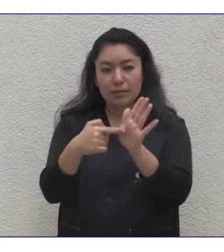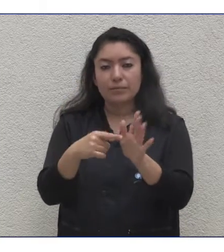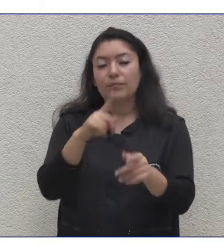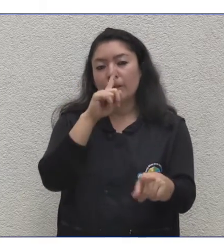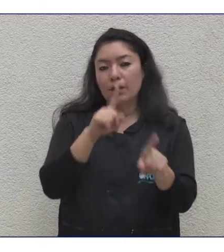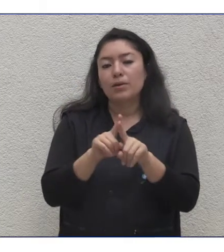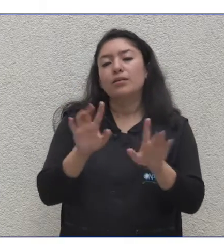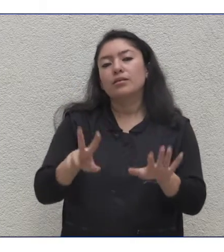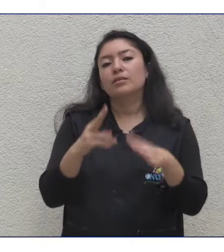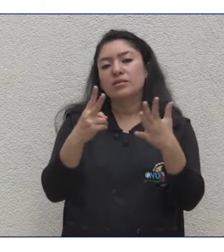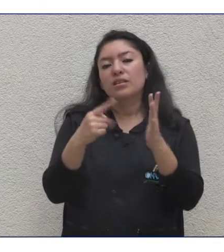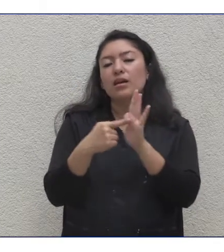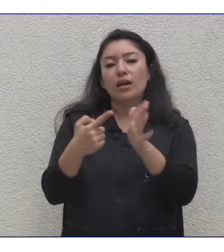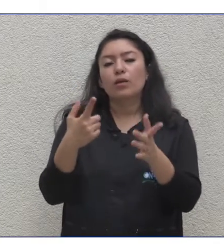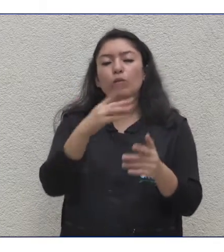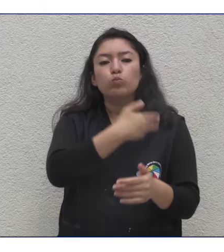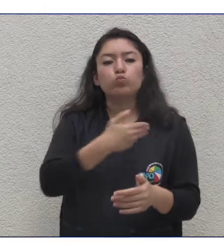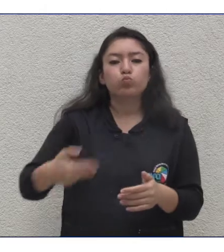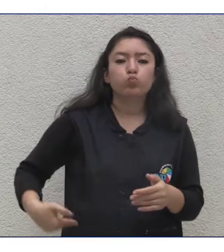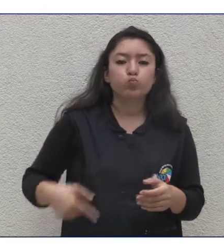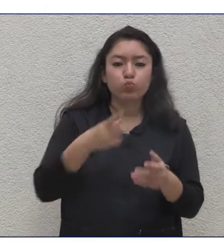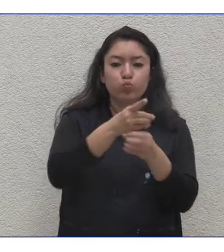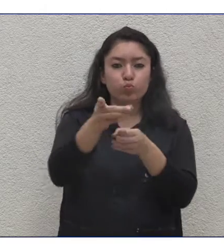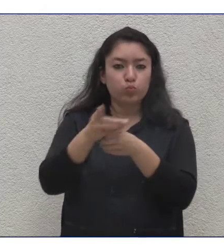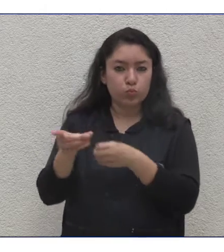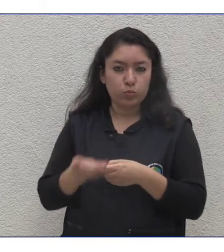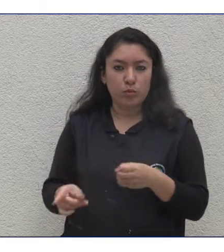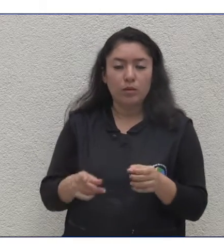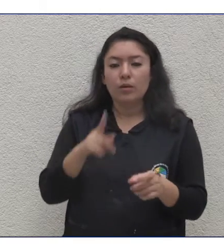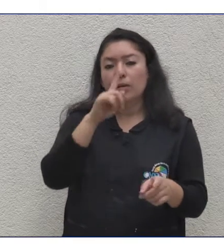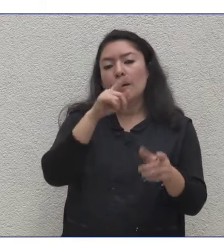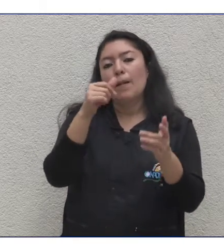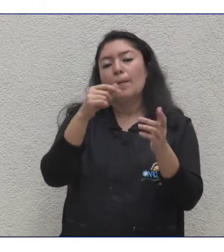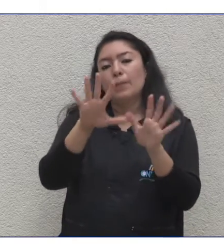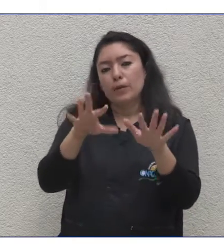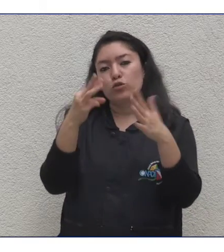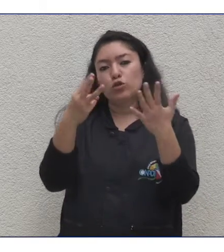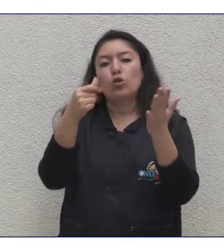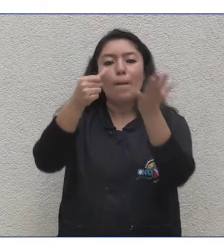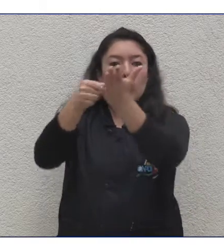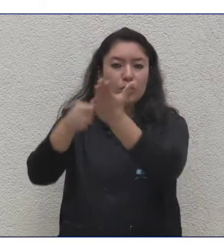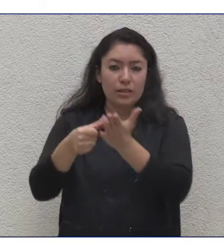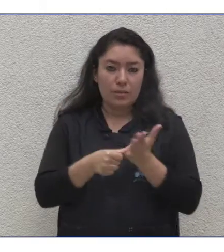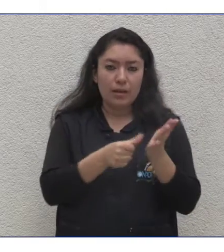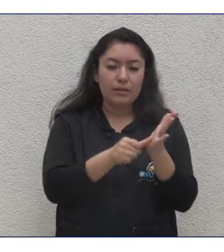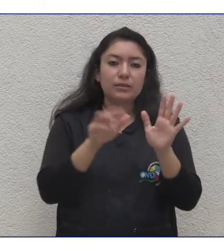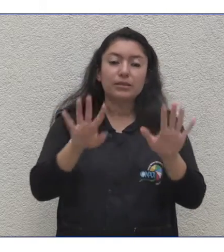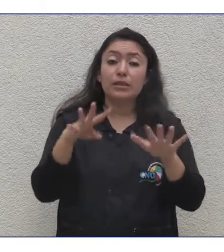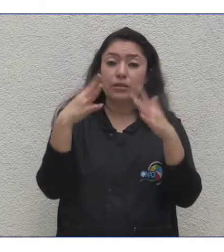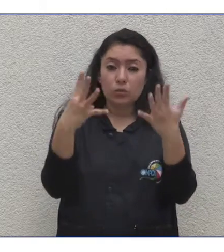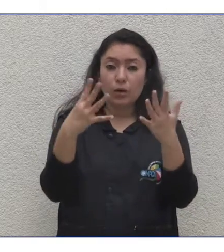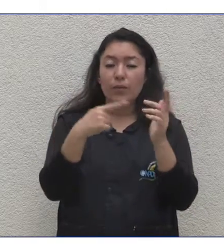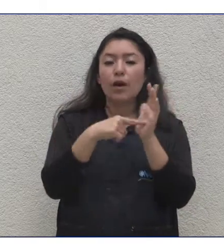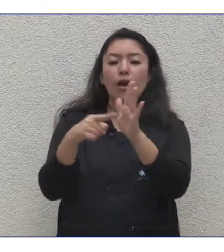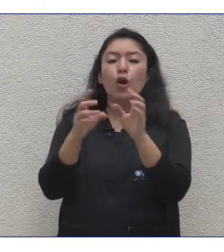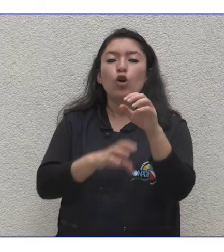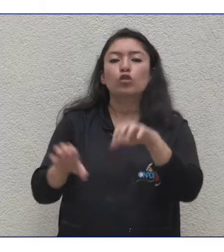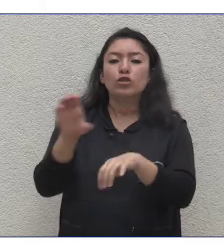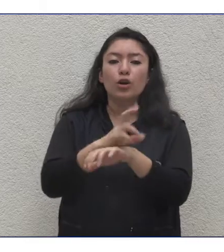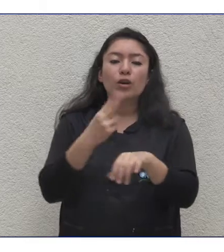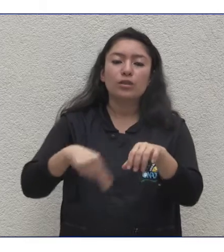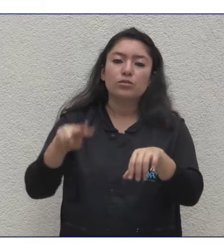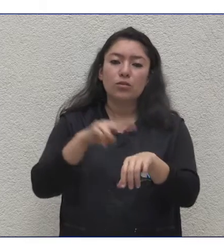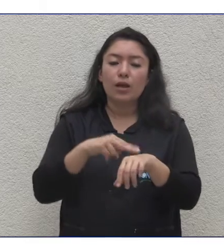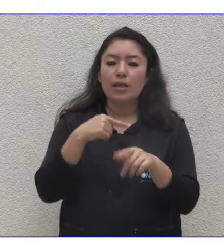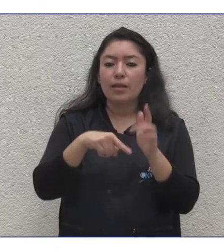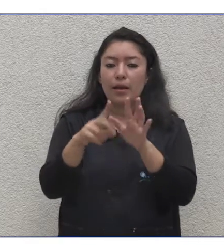17. Gobernaciones departamentales. 18. Municipalidades. 19. Consejo de Desarrollo Urbano y